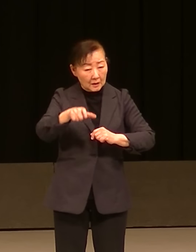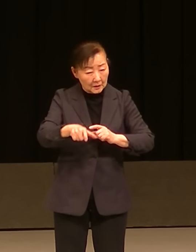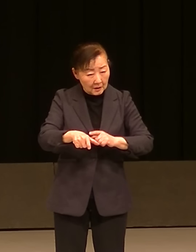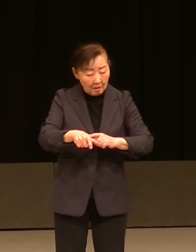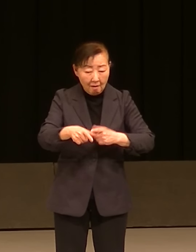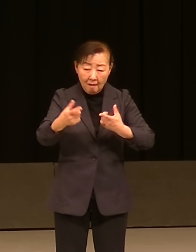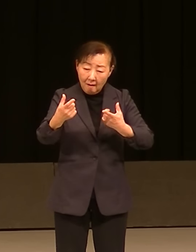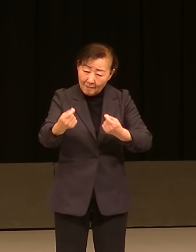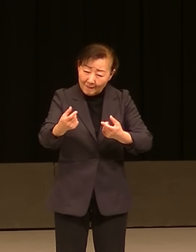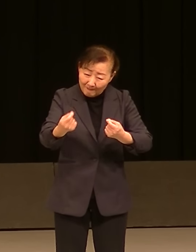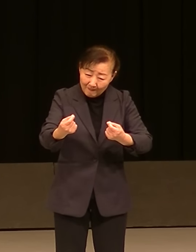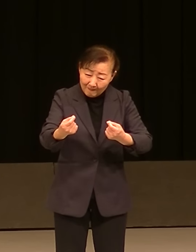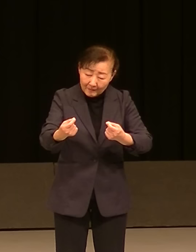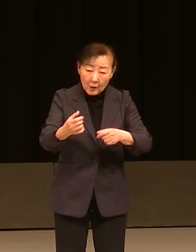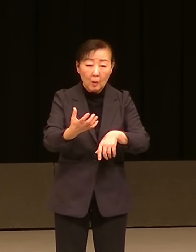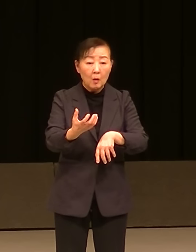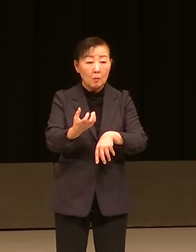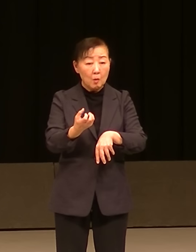感性を持つ